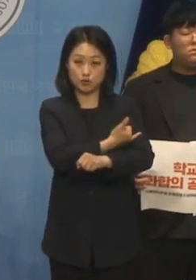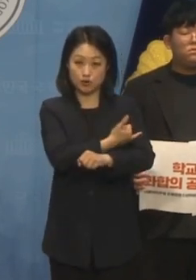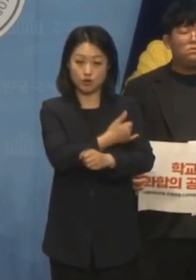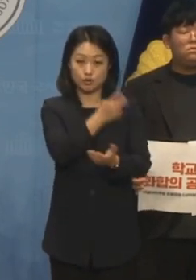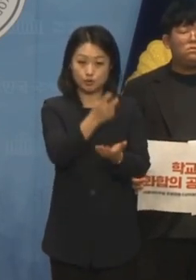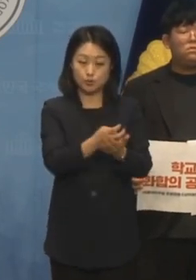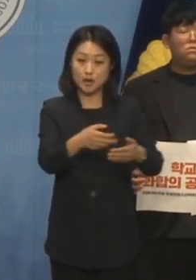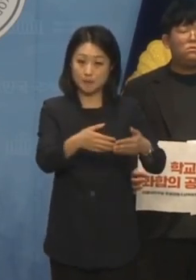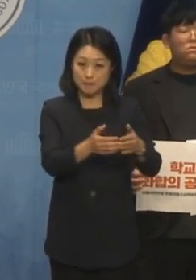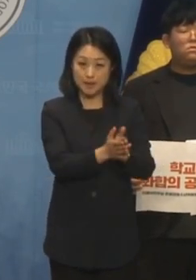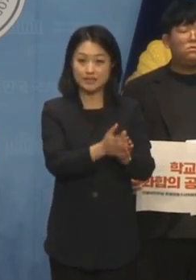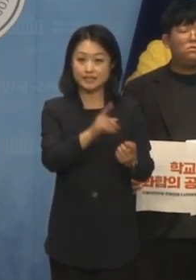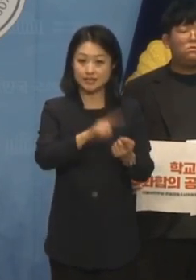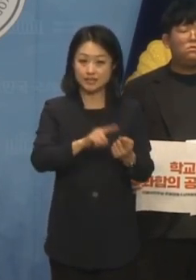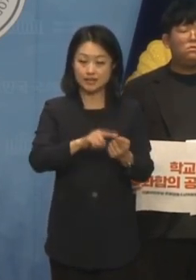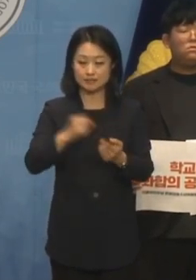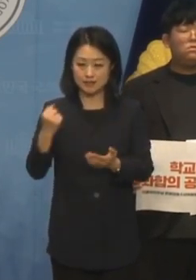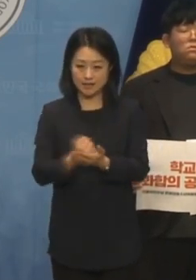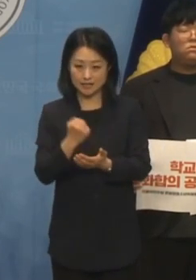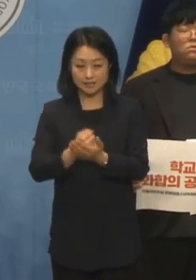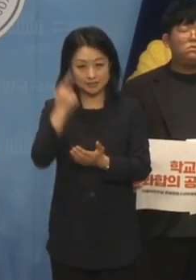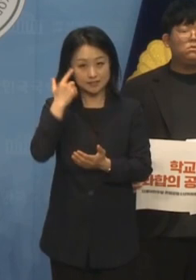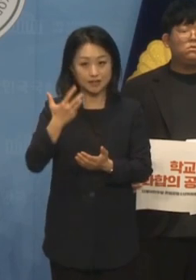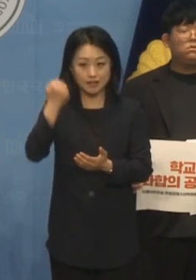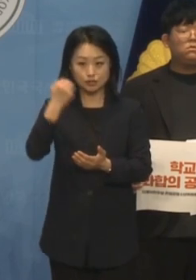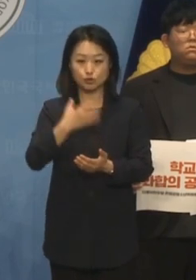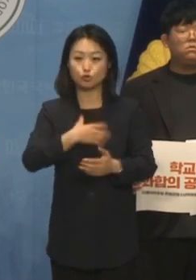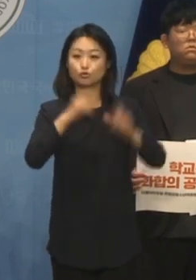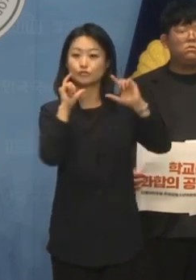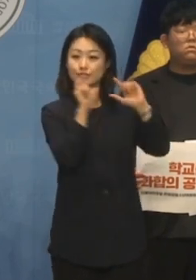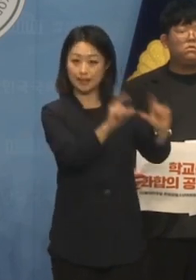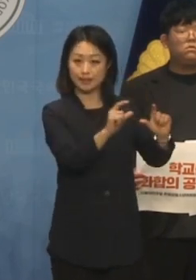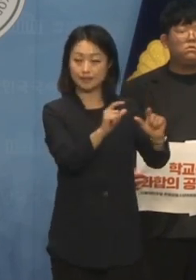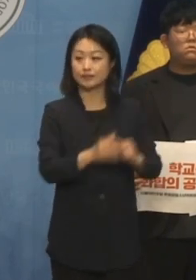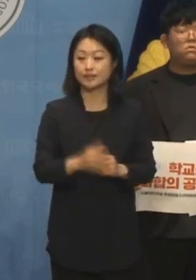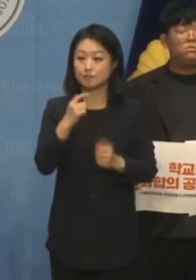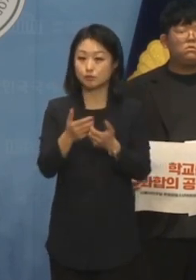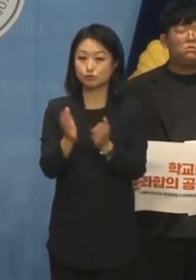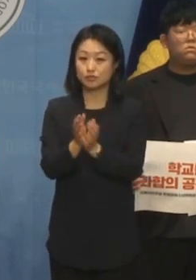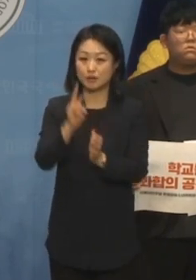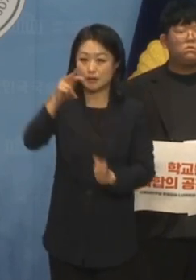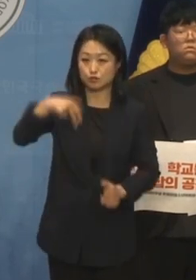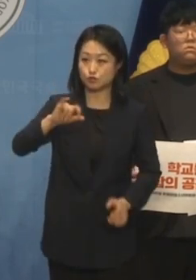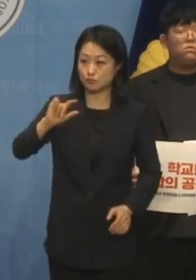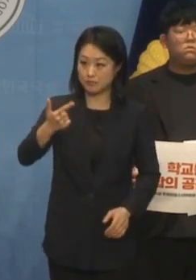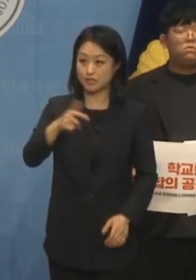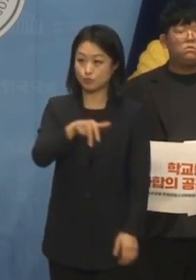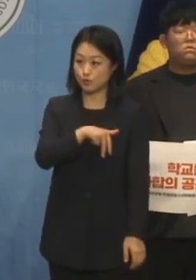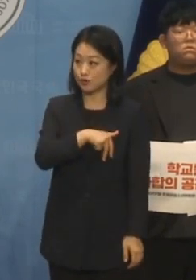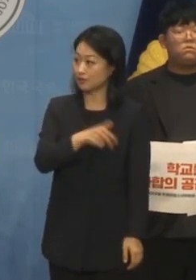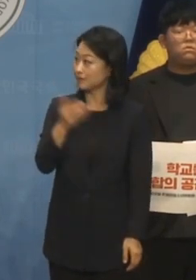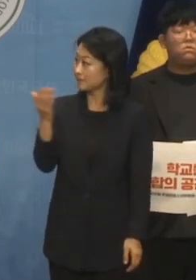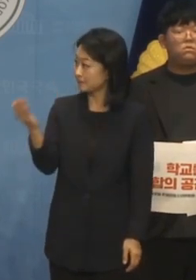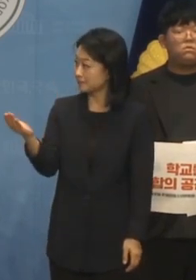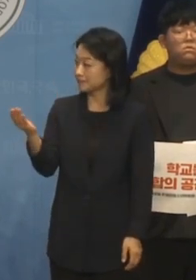자리에 섰습니다. 먼저 참석하신 분들을 소개하겠습니다. 민주당 박주민 의원님 자리하셨습니다.